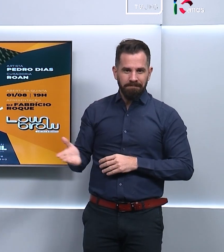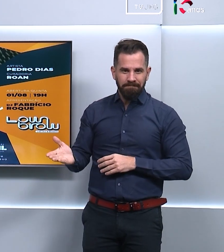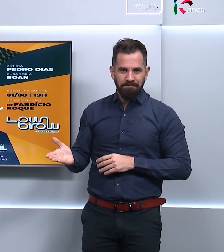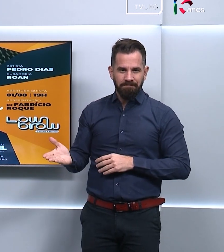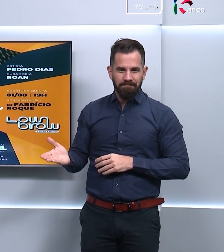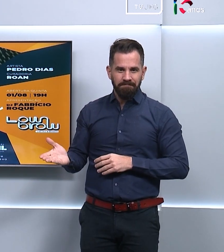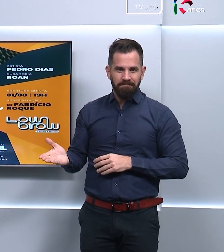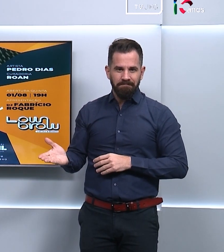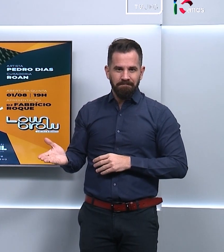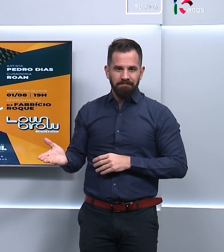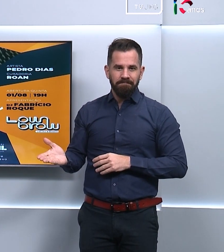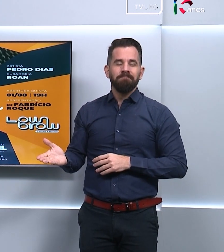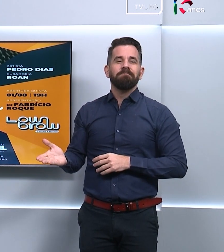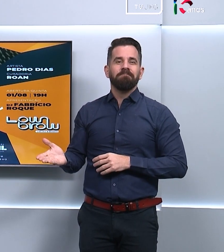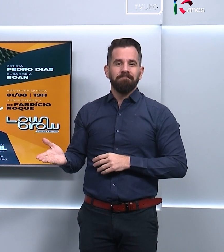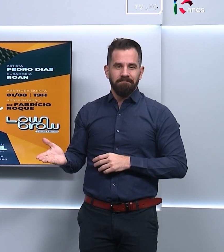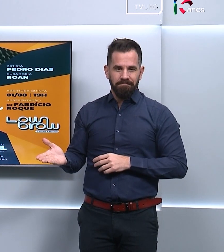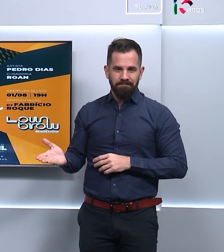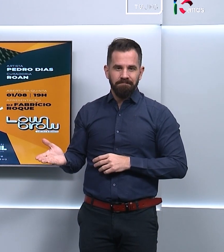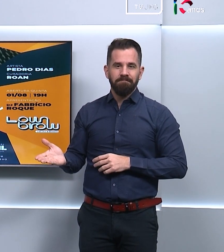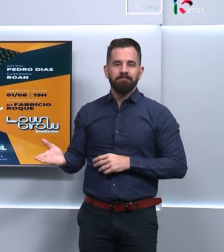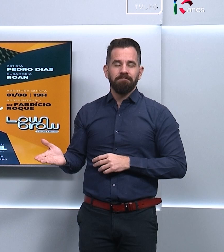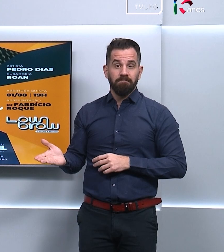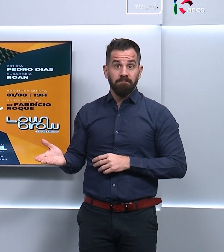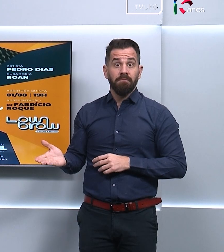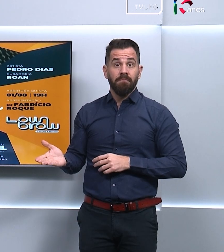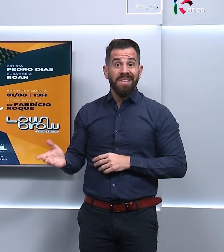@lowbrow.art, Lowbrow é